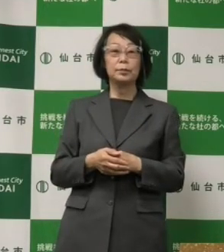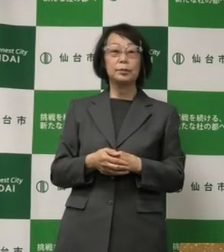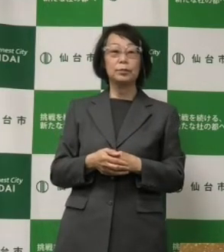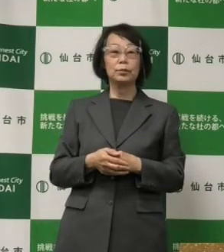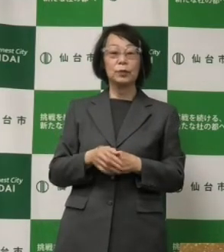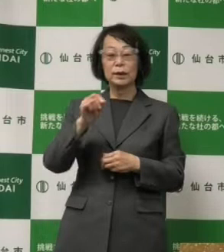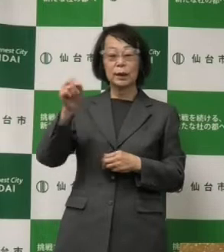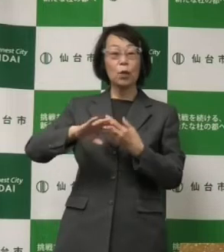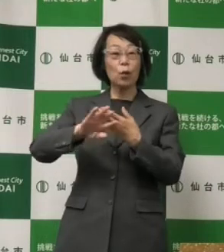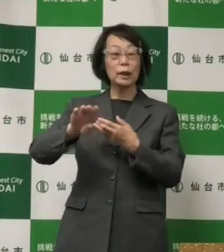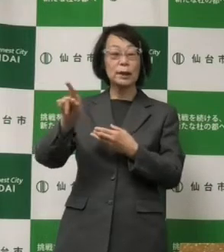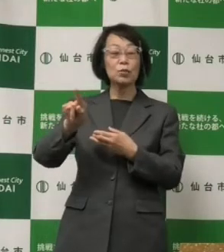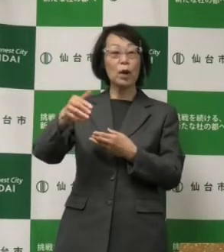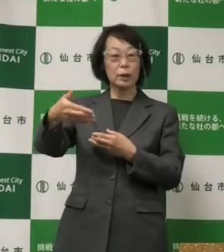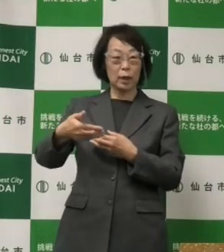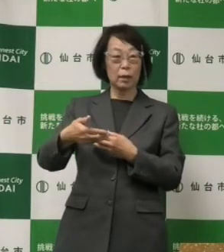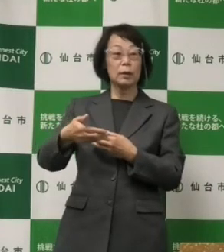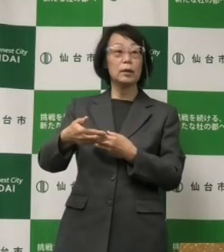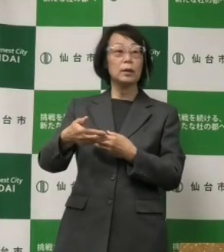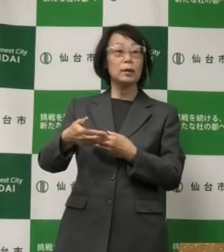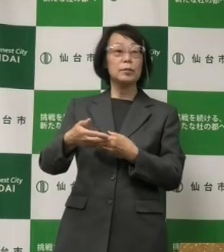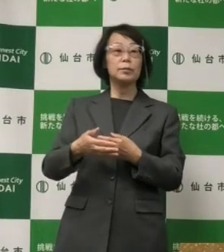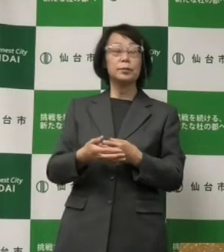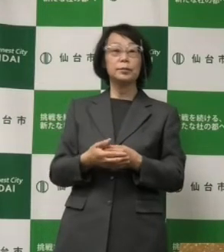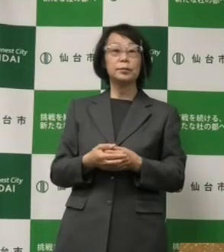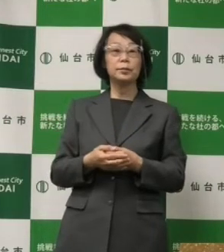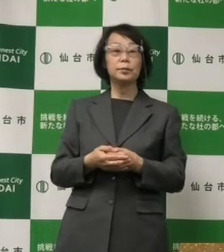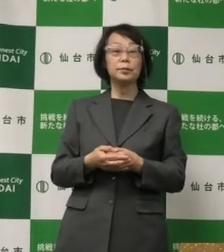他に何かご質問ございますでしょうか。どうぞ。